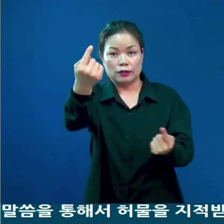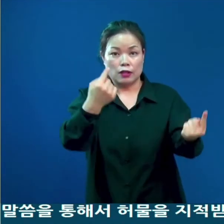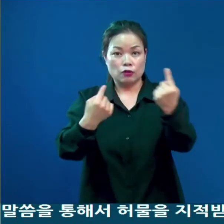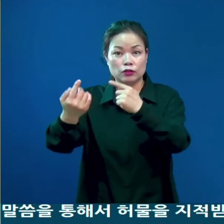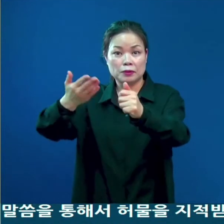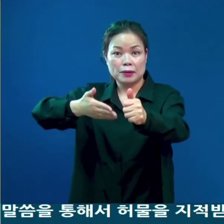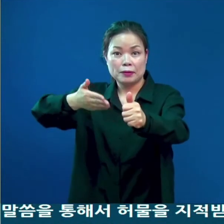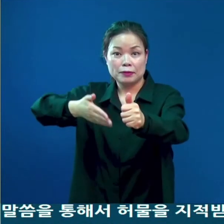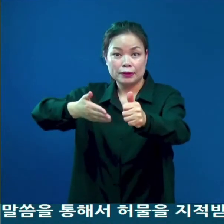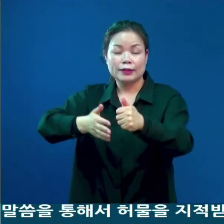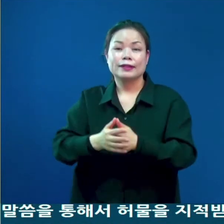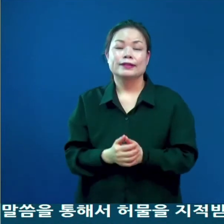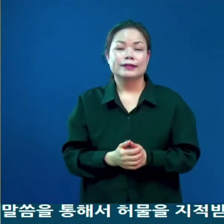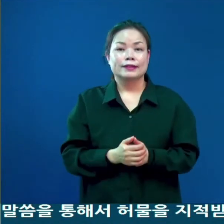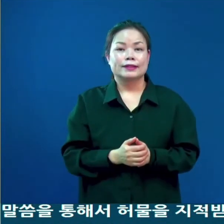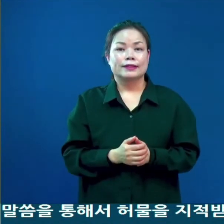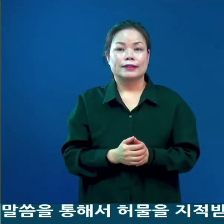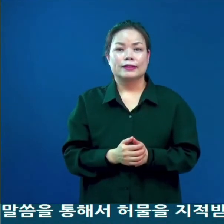나오십시오.